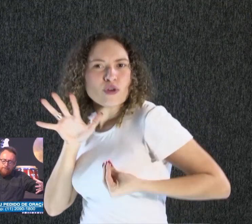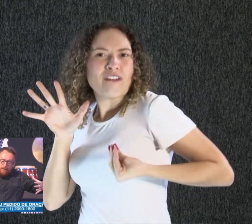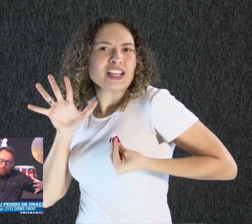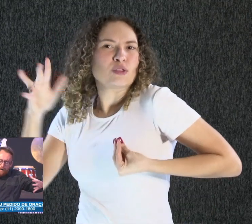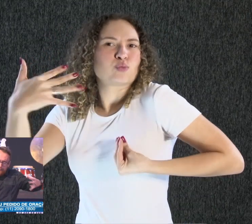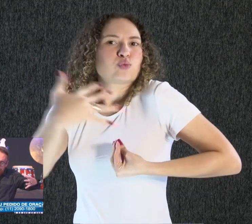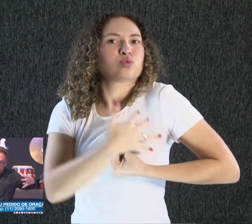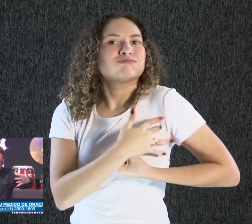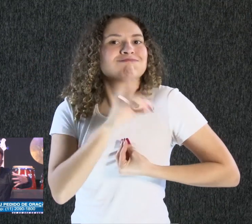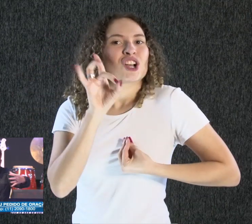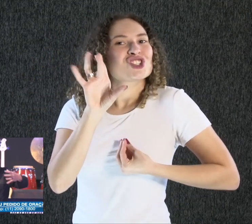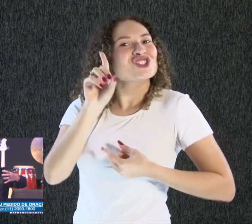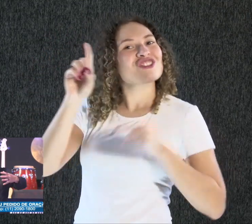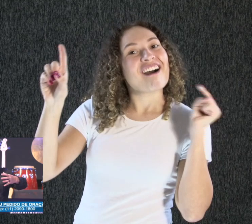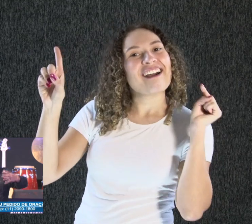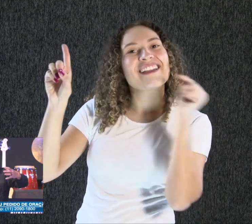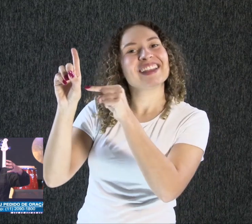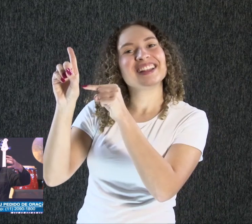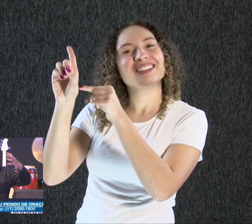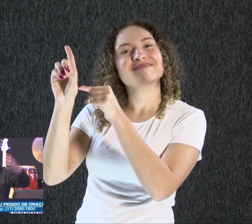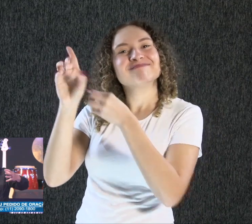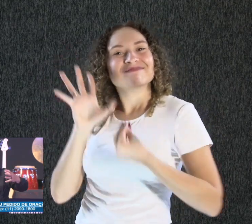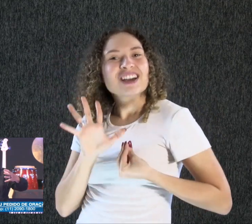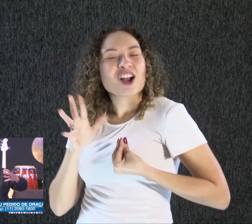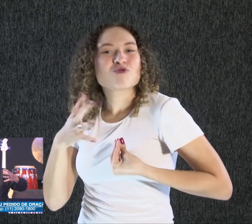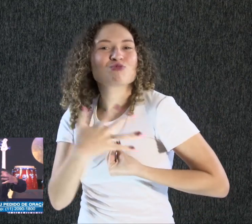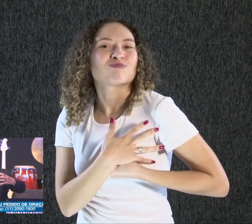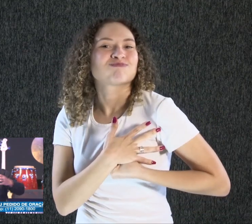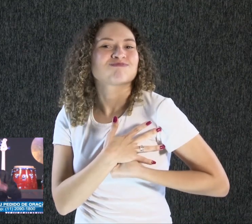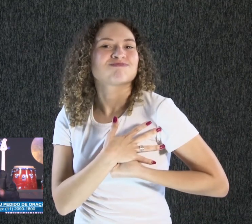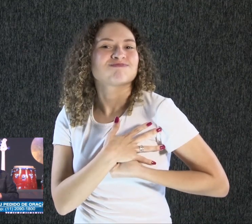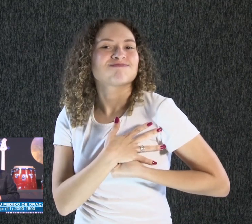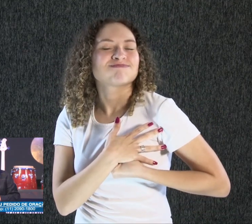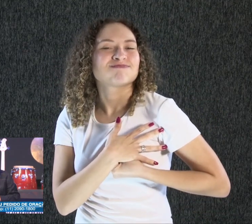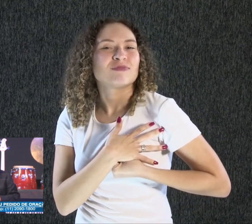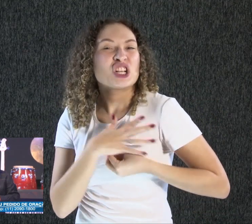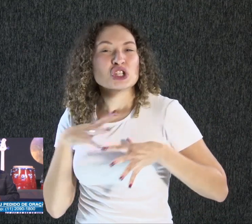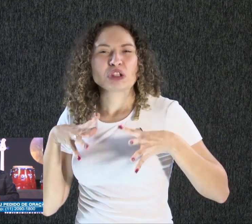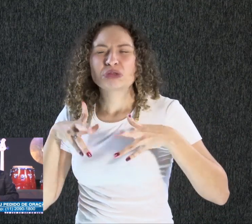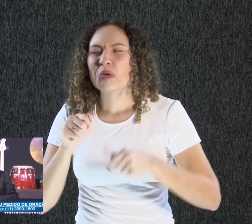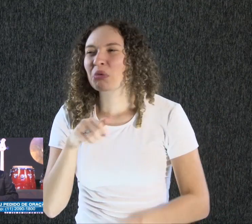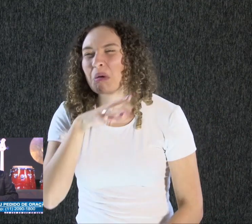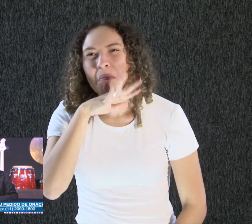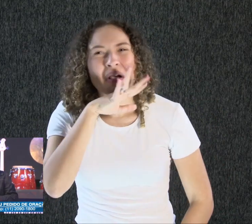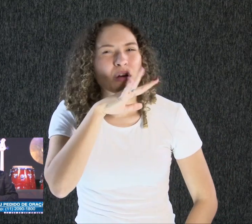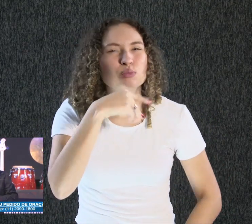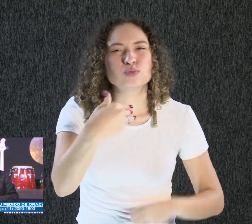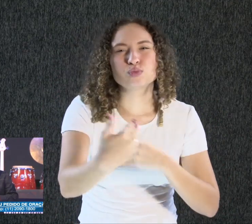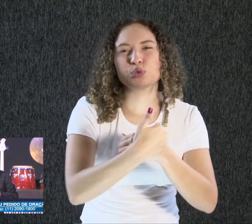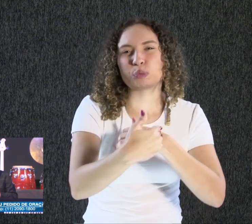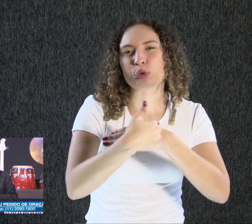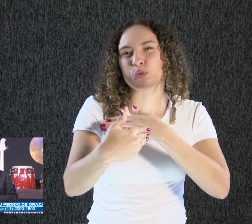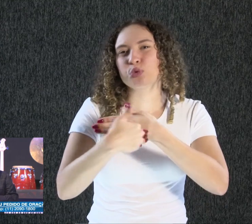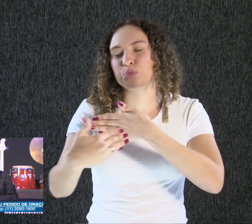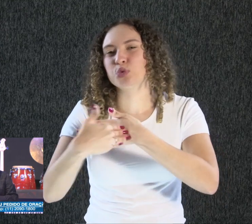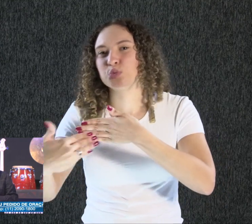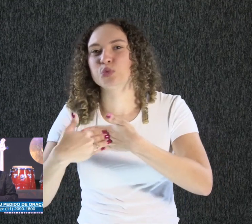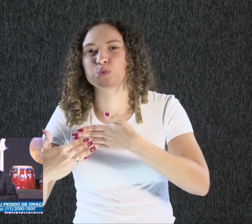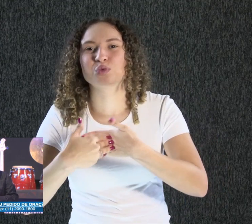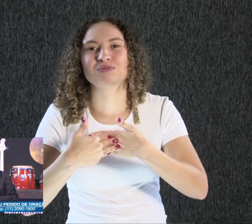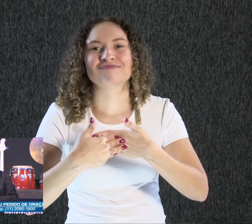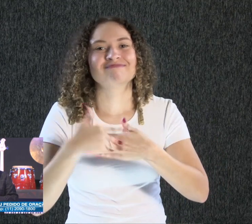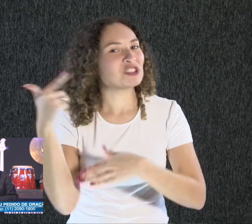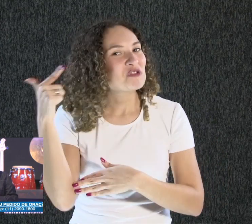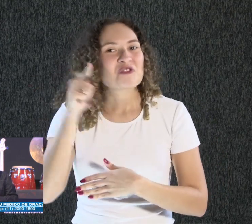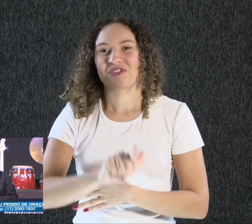está guardando a tua vida, porque só Ele para te guardar de todo mal. Aquele que habita no